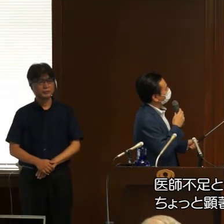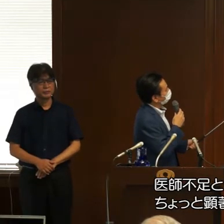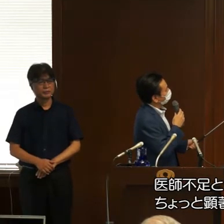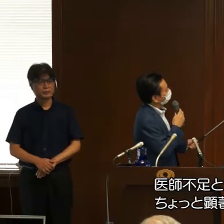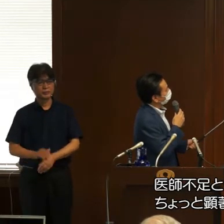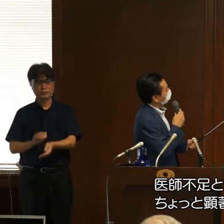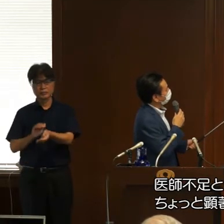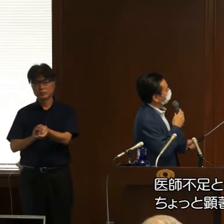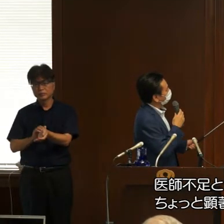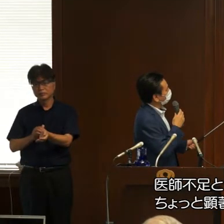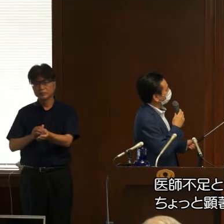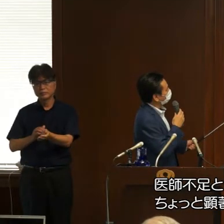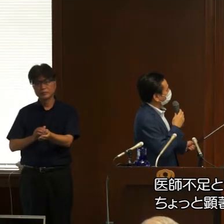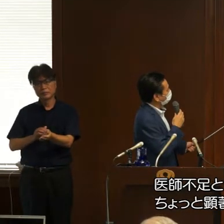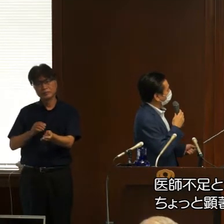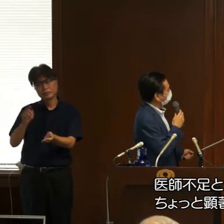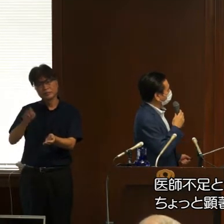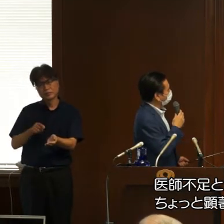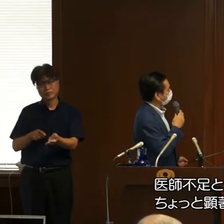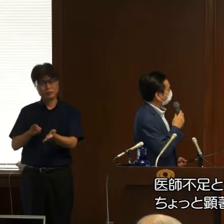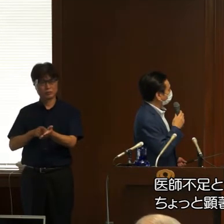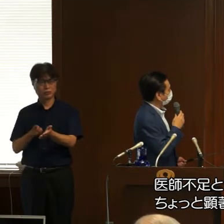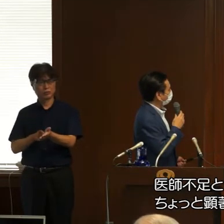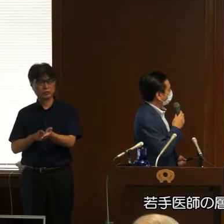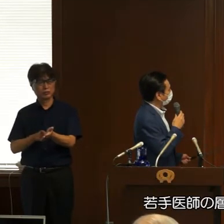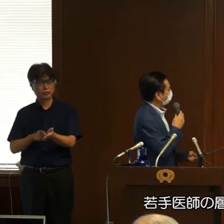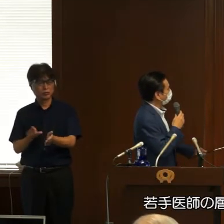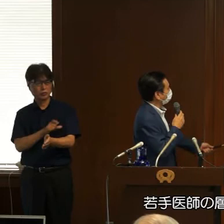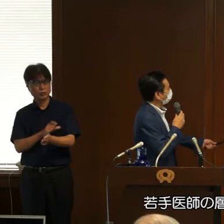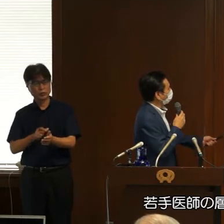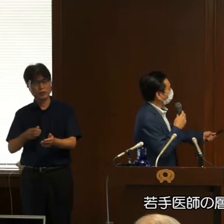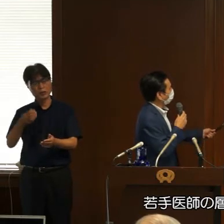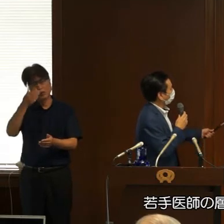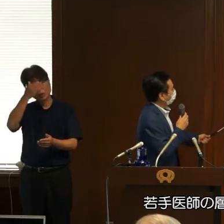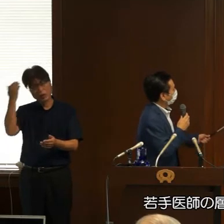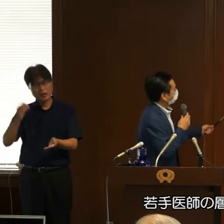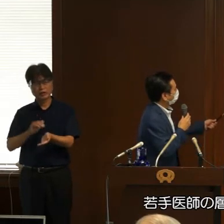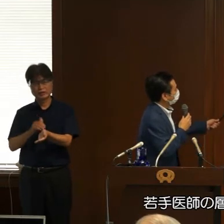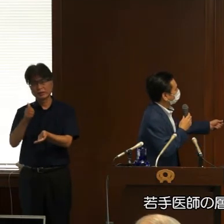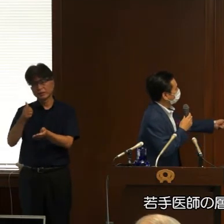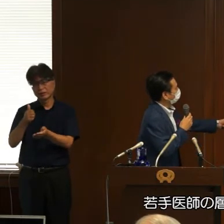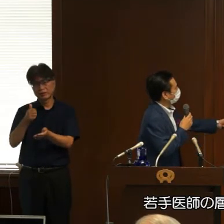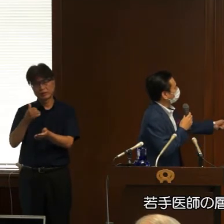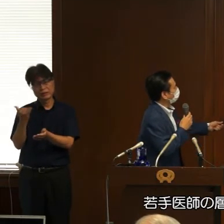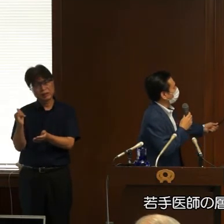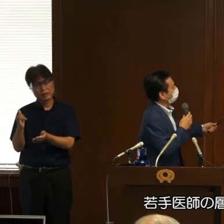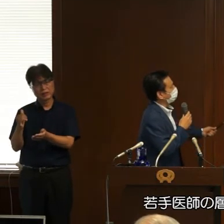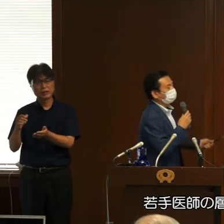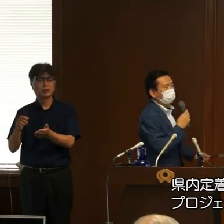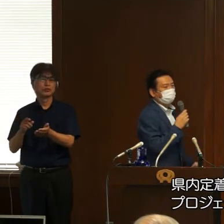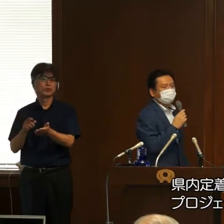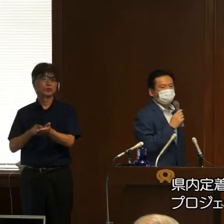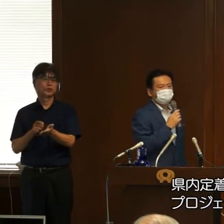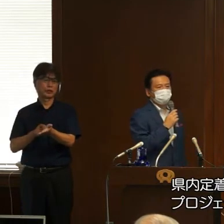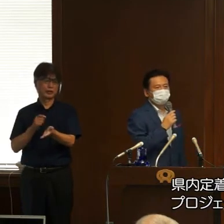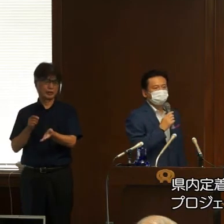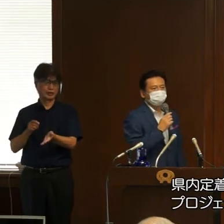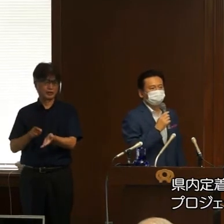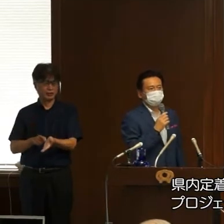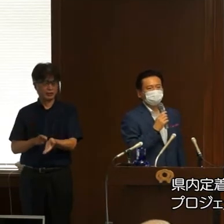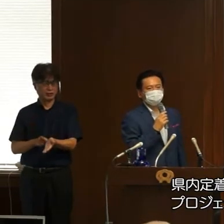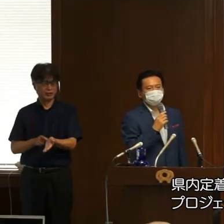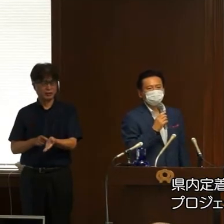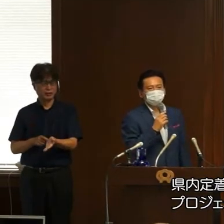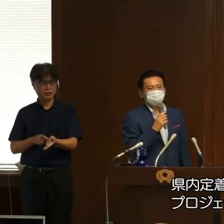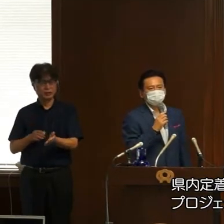医師不足というかですね、その中でもちょっと顕著なのがこの若手医師の層が薄いということで、県内定着